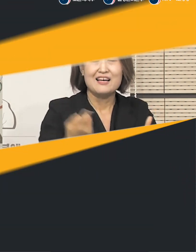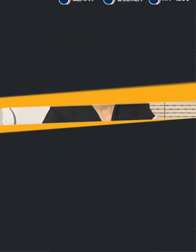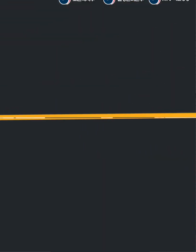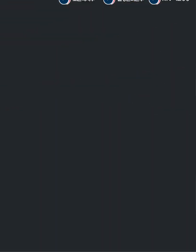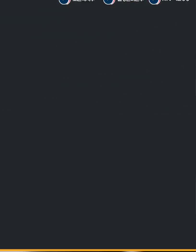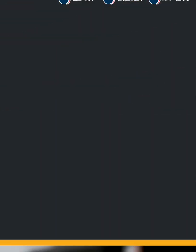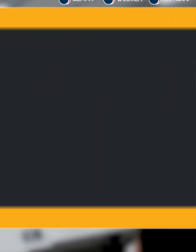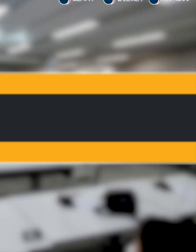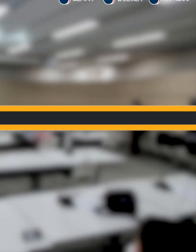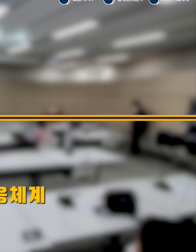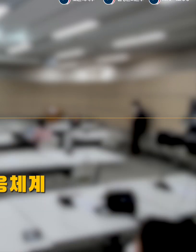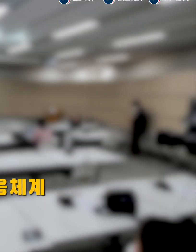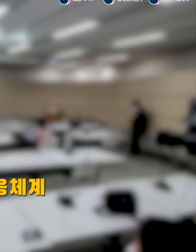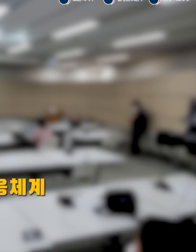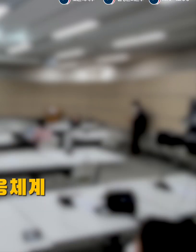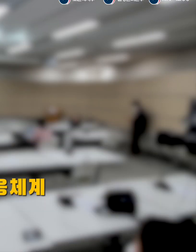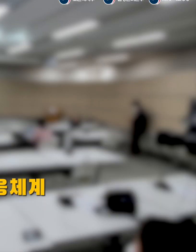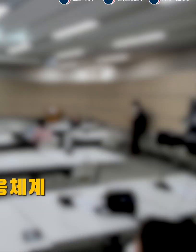주시기 바랍니다.